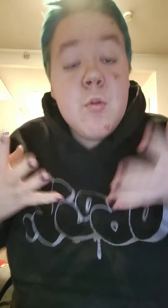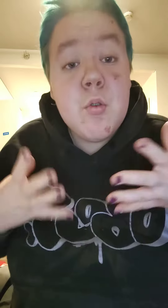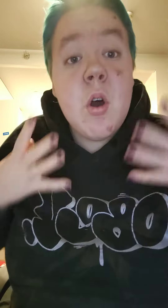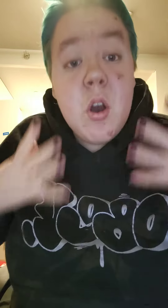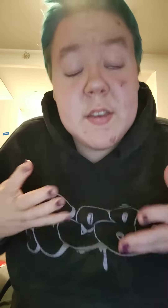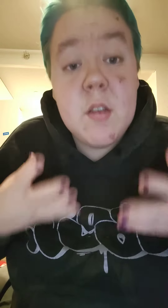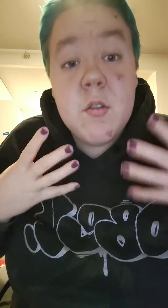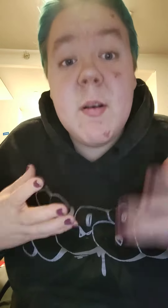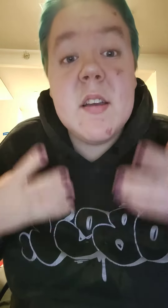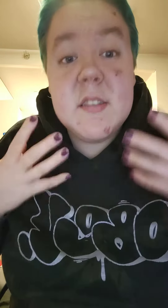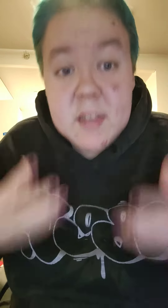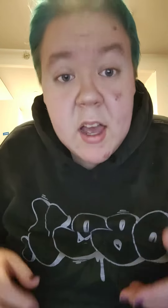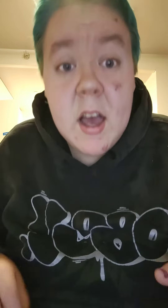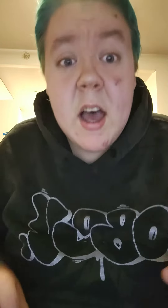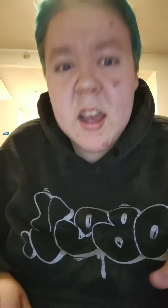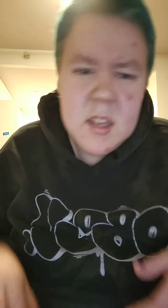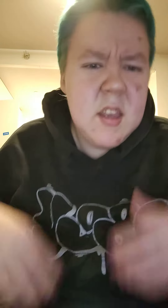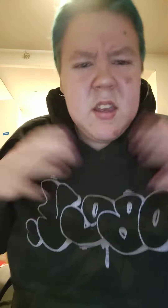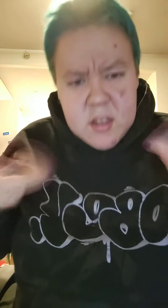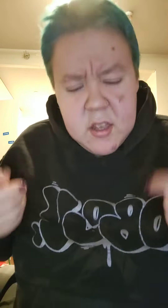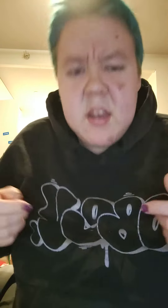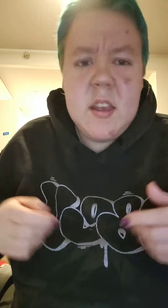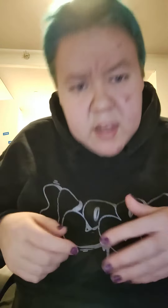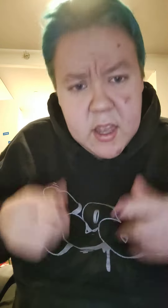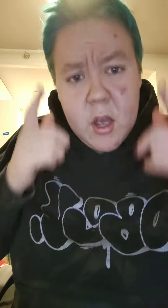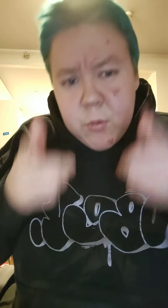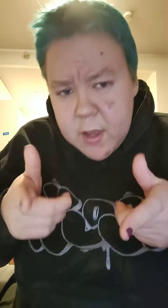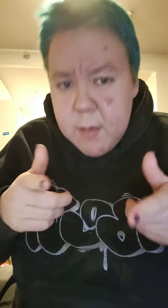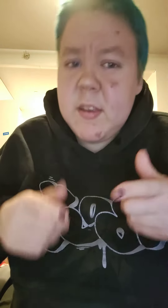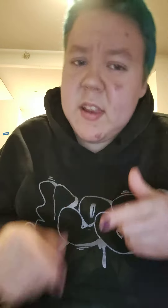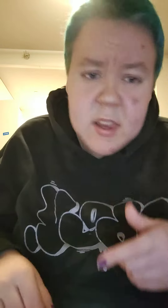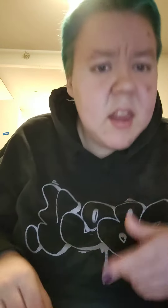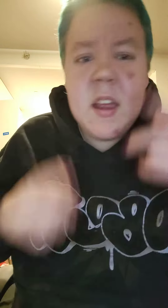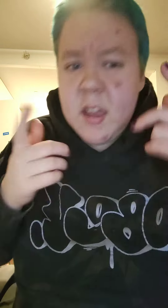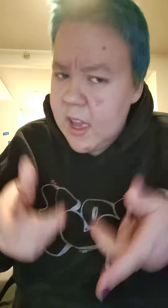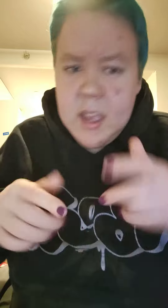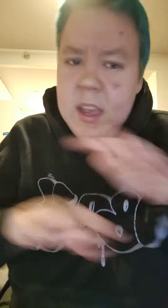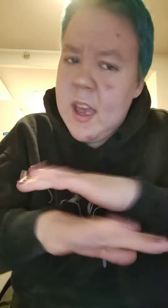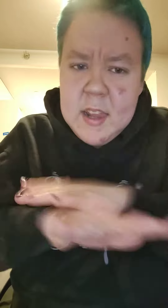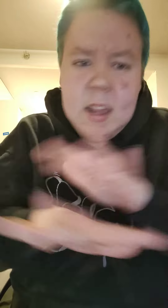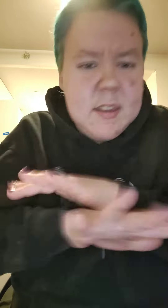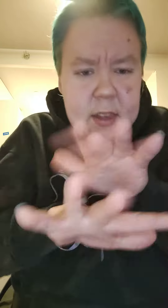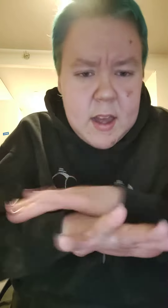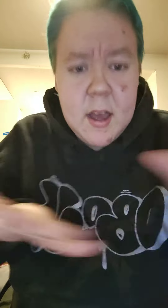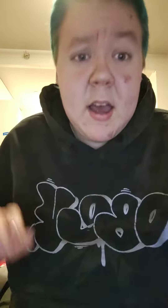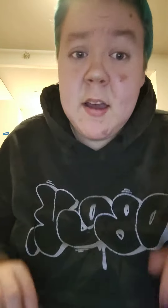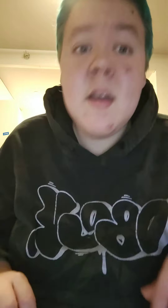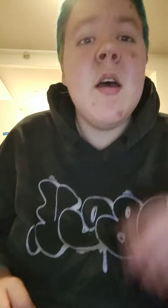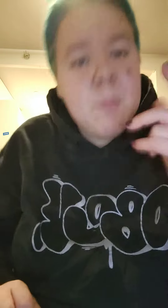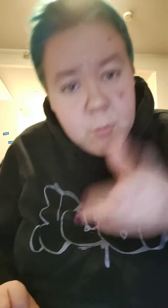Nyt olisi luossaa. Outo ihmiset ei enää tekstaa